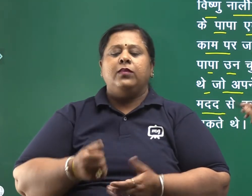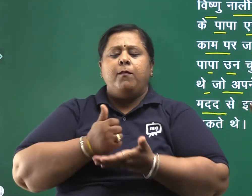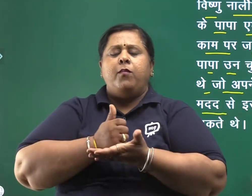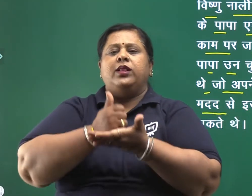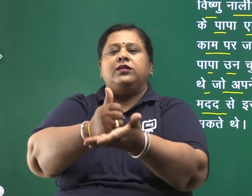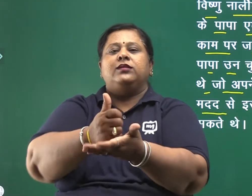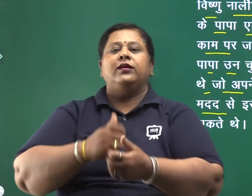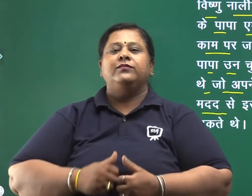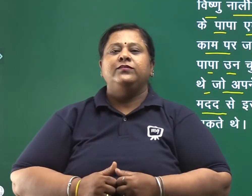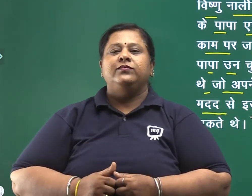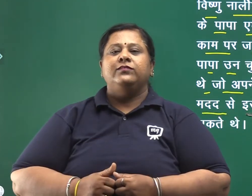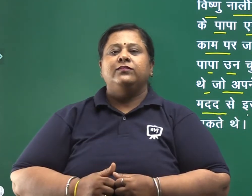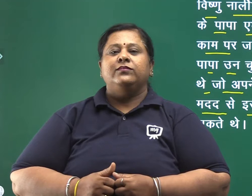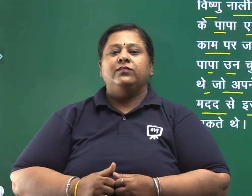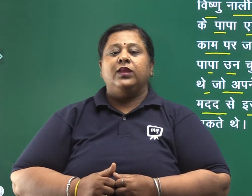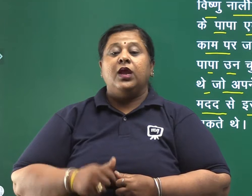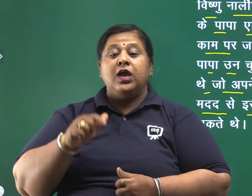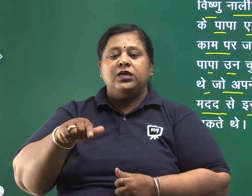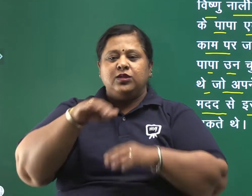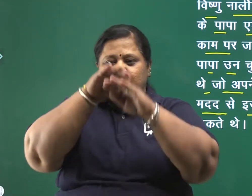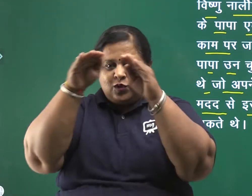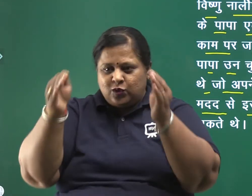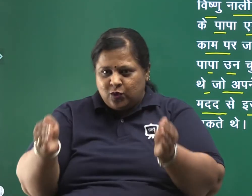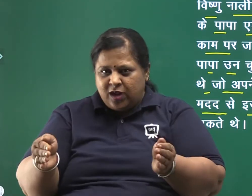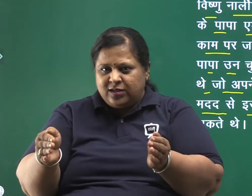मदद से इस सुरंग से